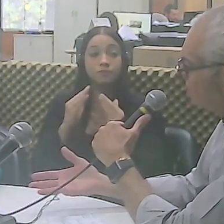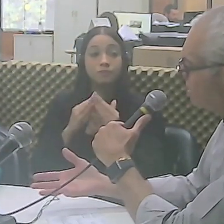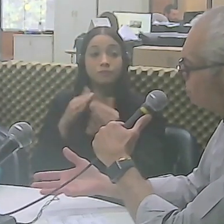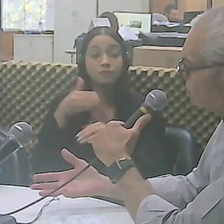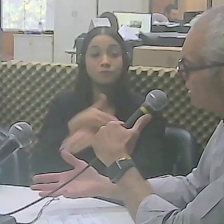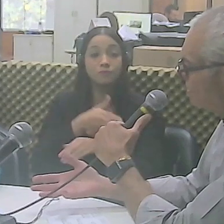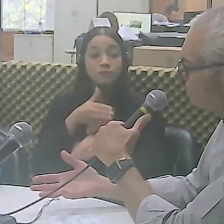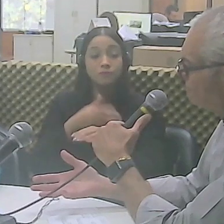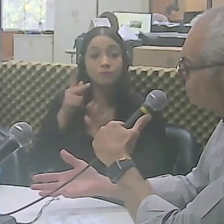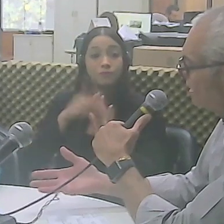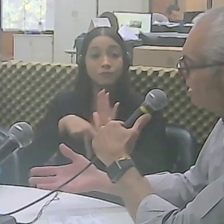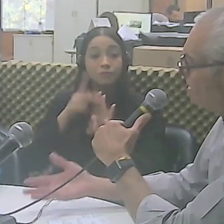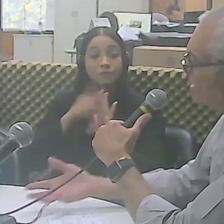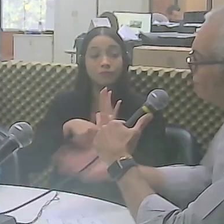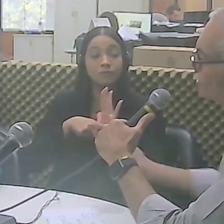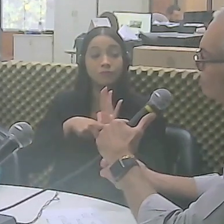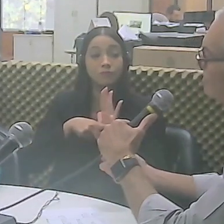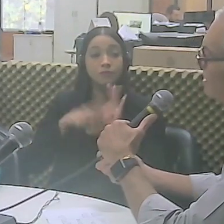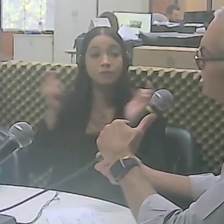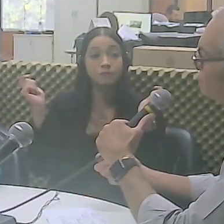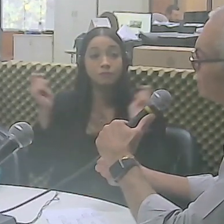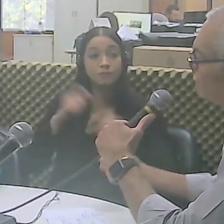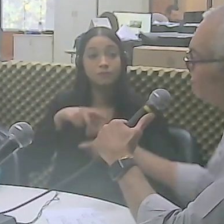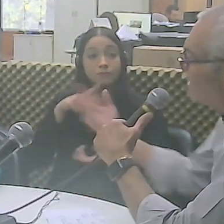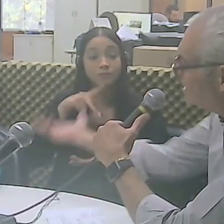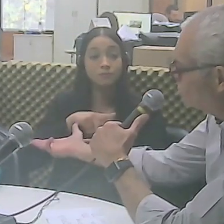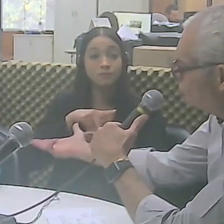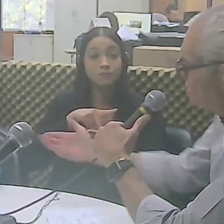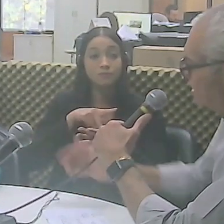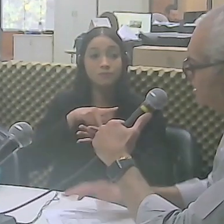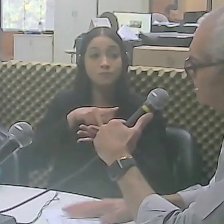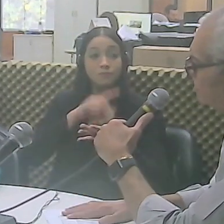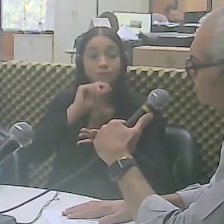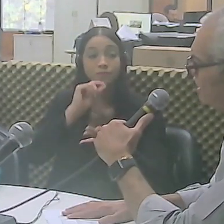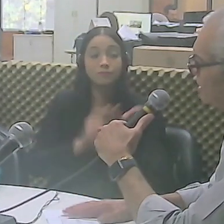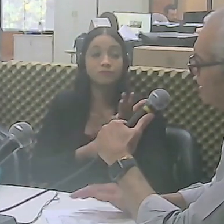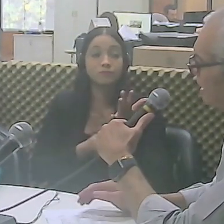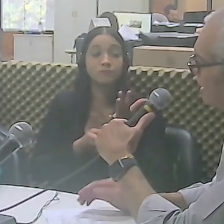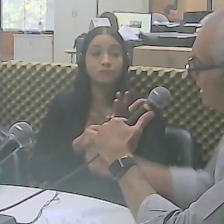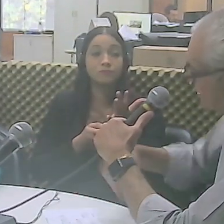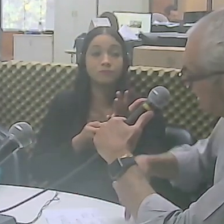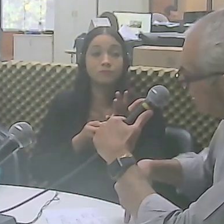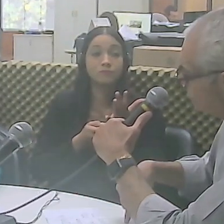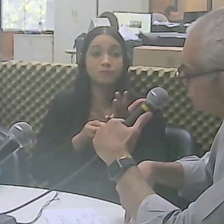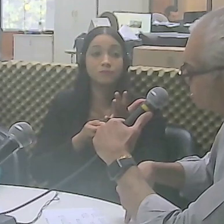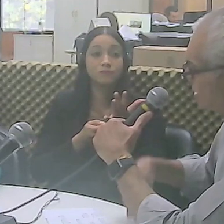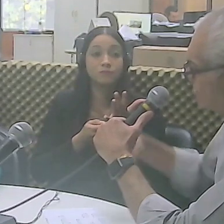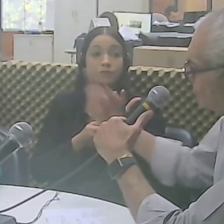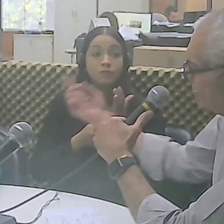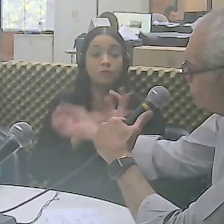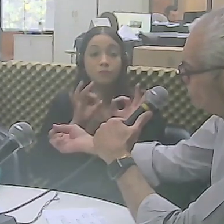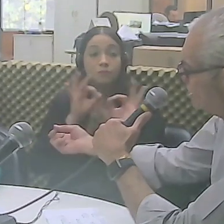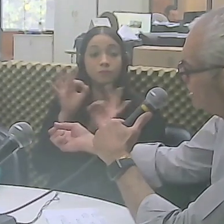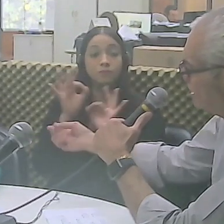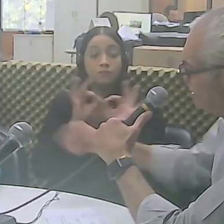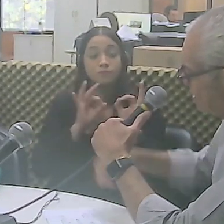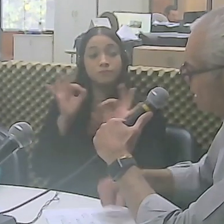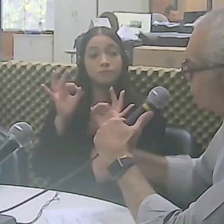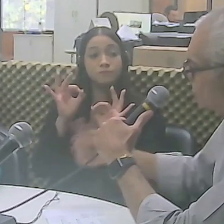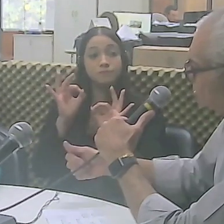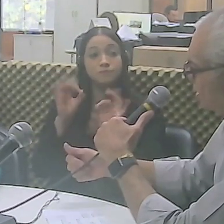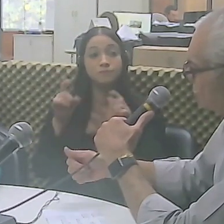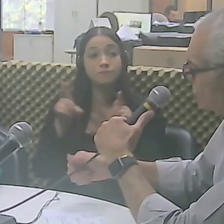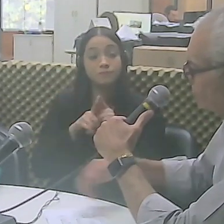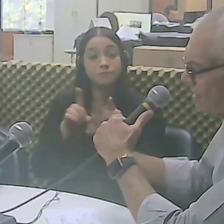participar do programa e efetivamente faça sua inscrição de entrada no projeto na prefeitura e